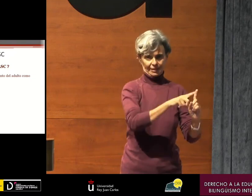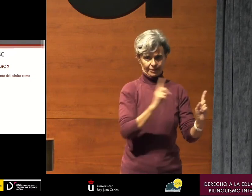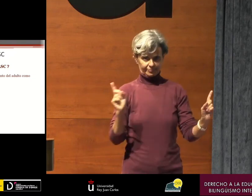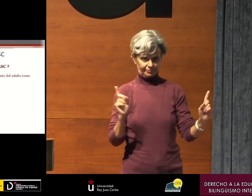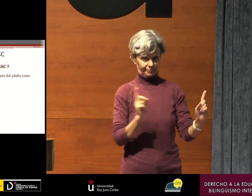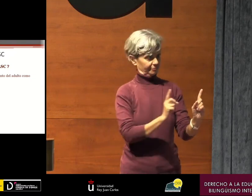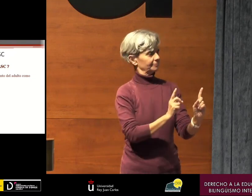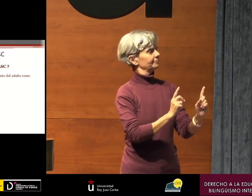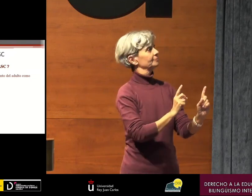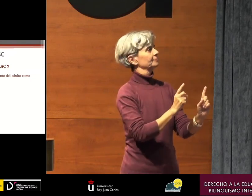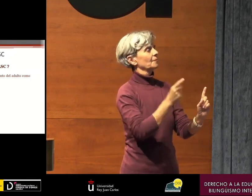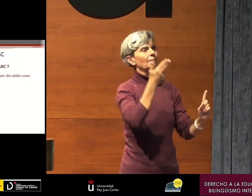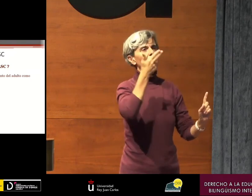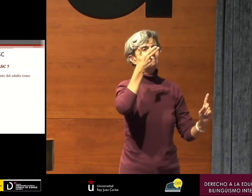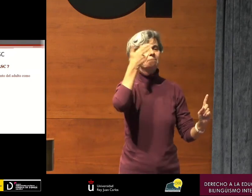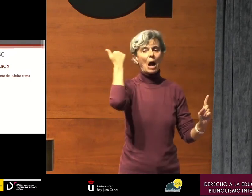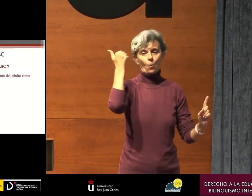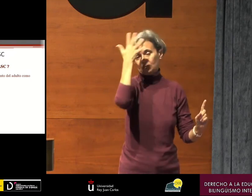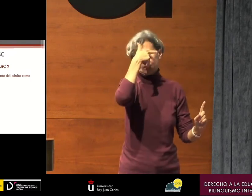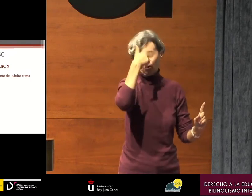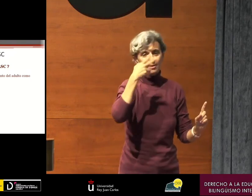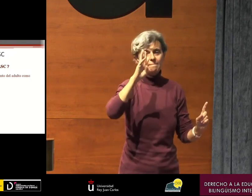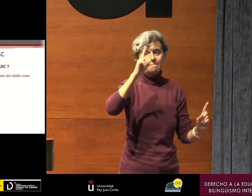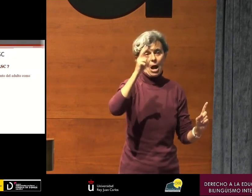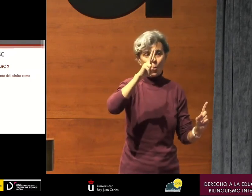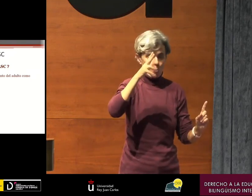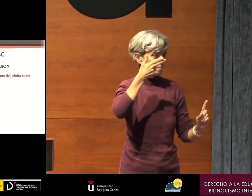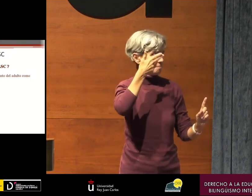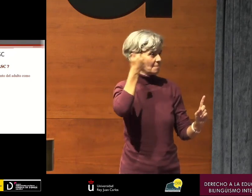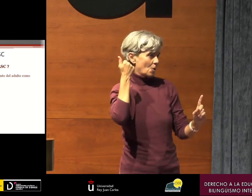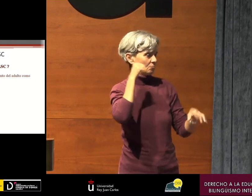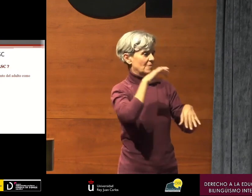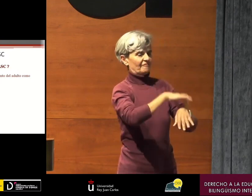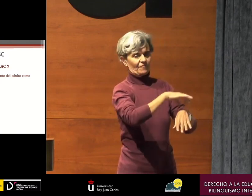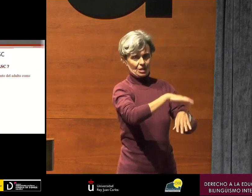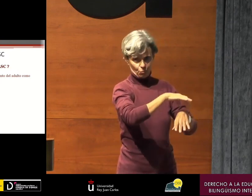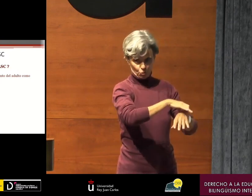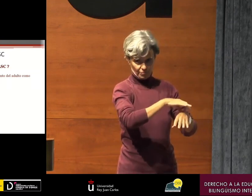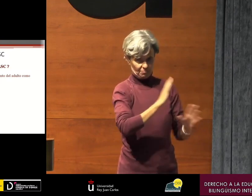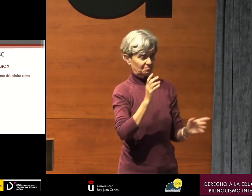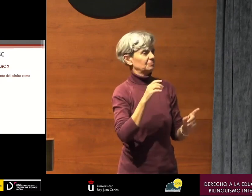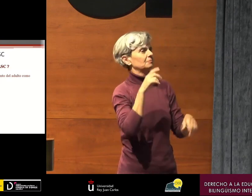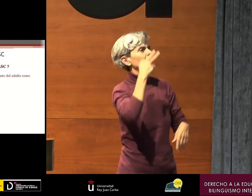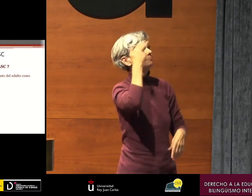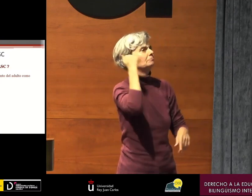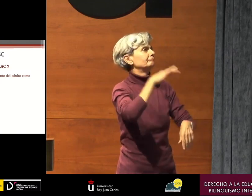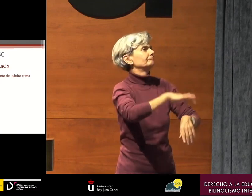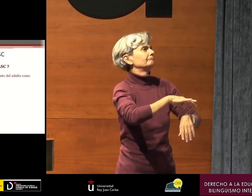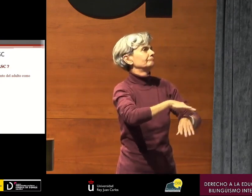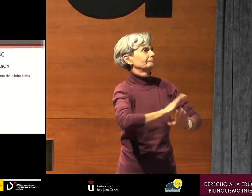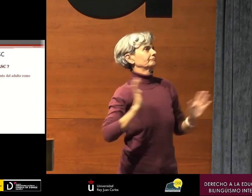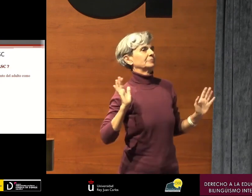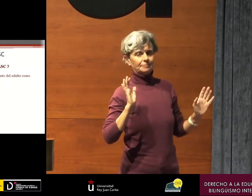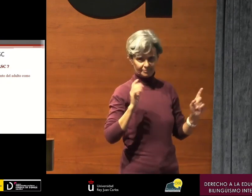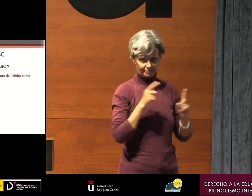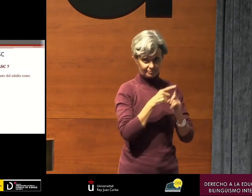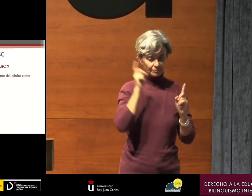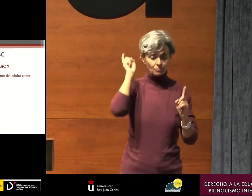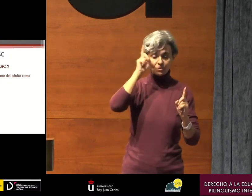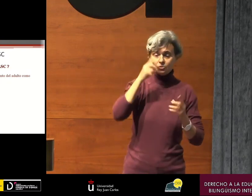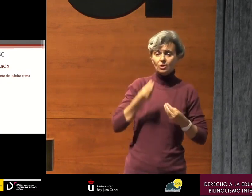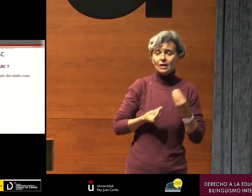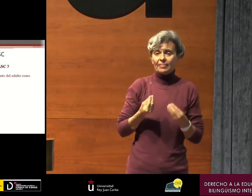que se acerca al docente y le signa: Pau está enfermo.